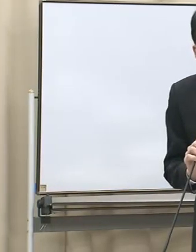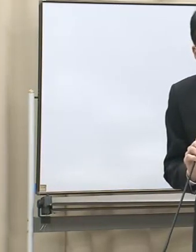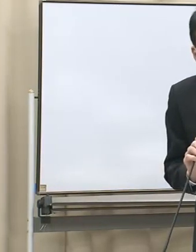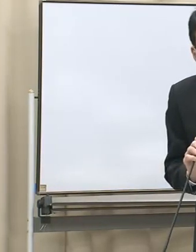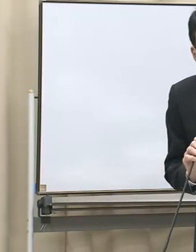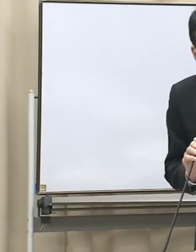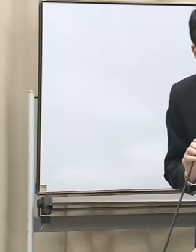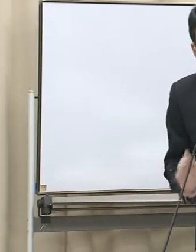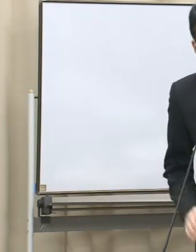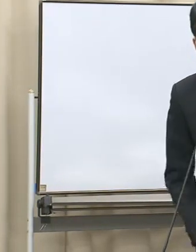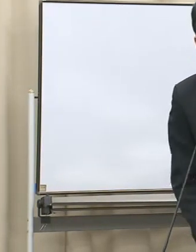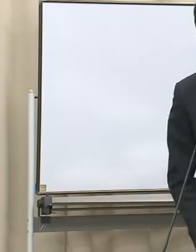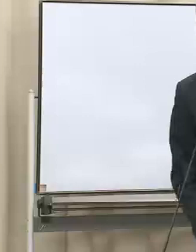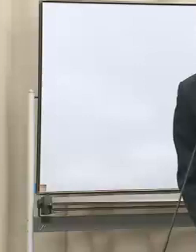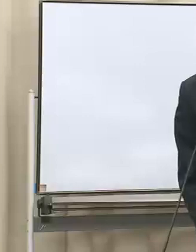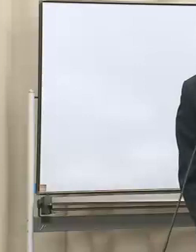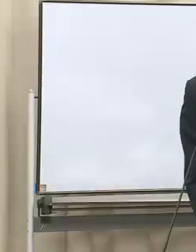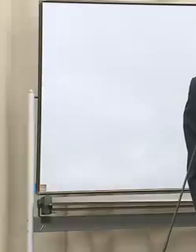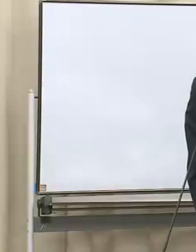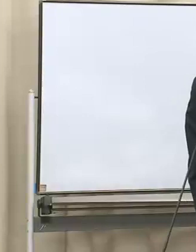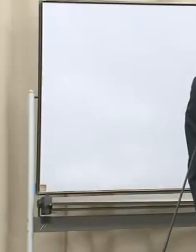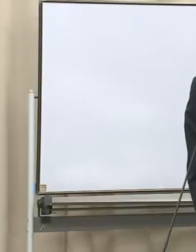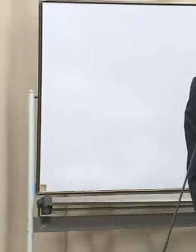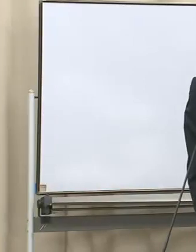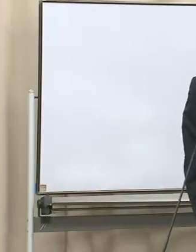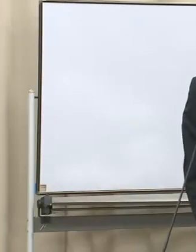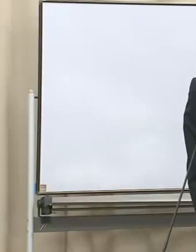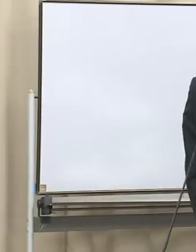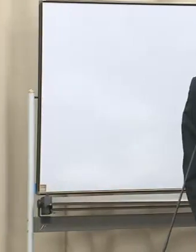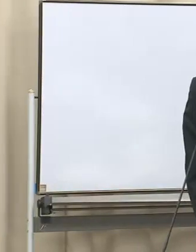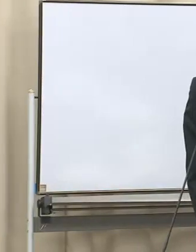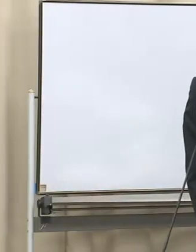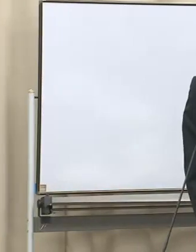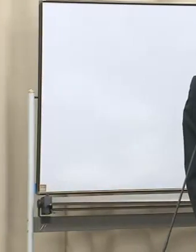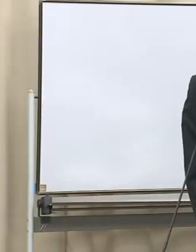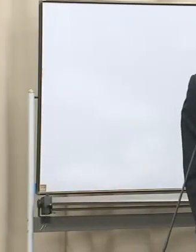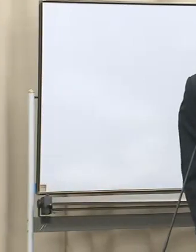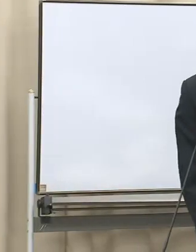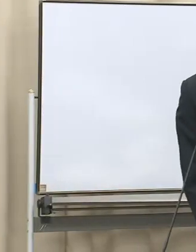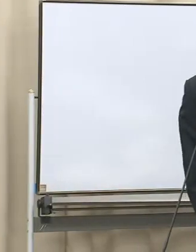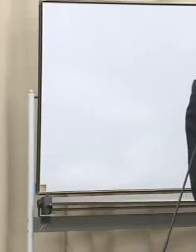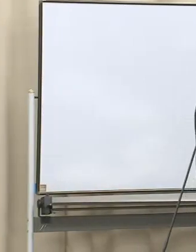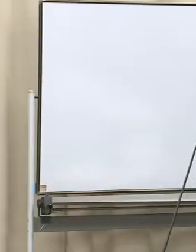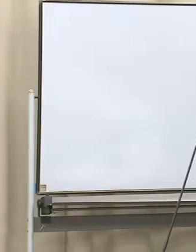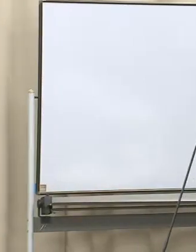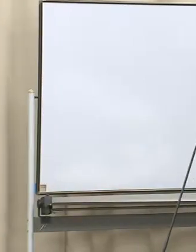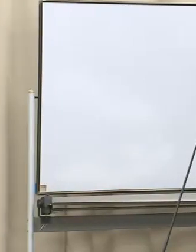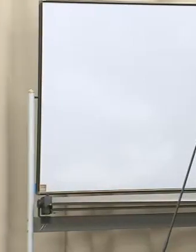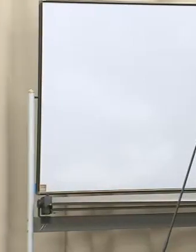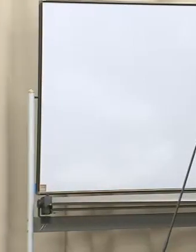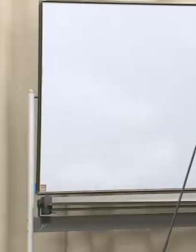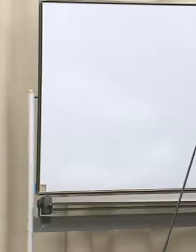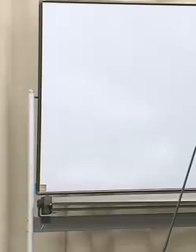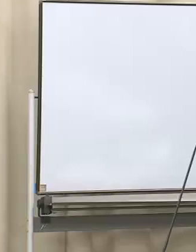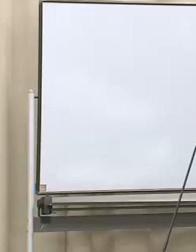ておったんですけれども、そこから先ということはですね、お伺いしてないところでございます。わかりました。